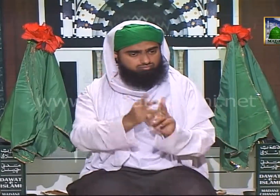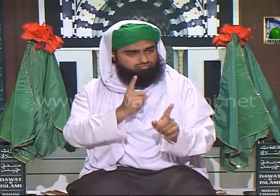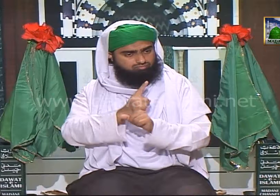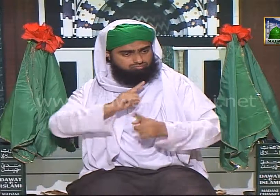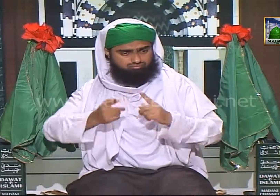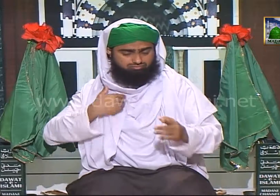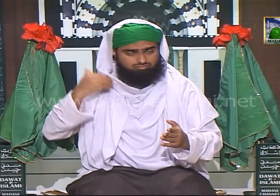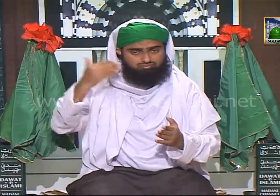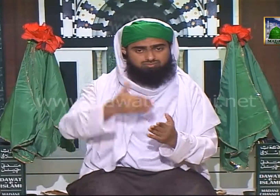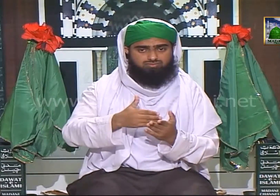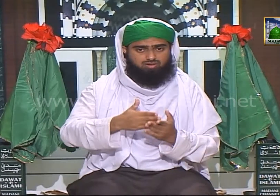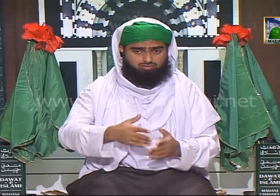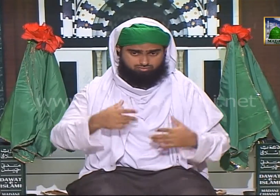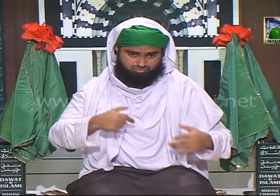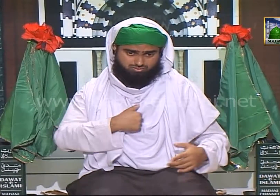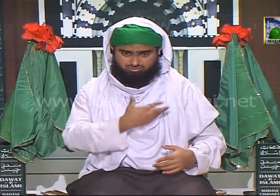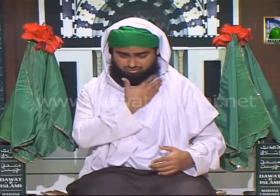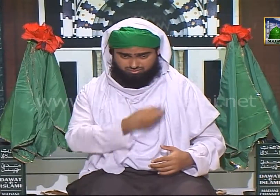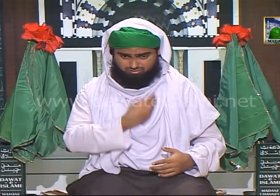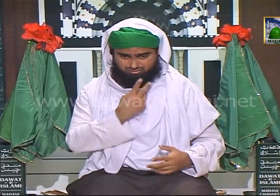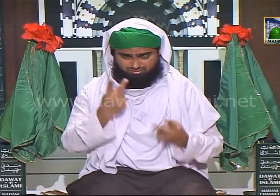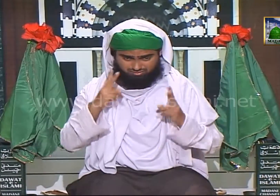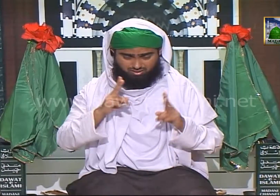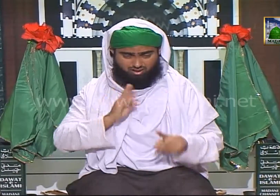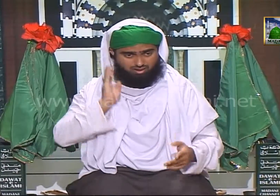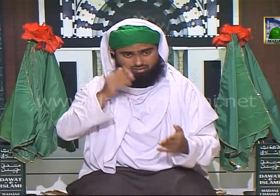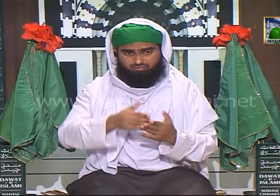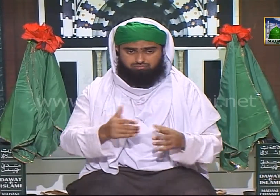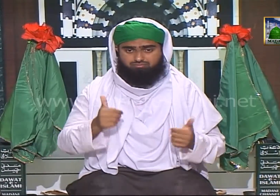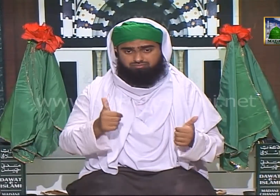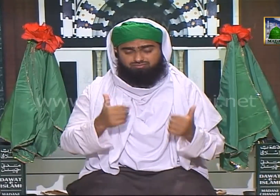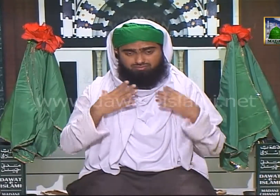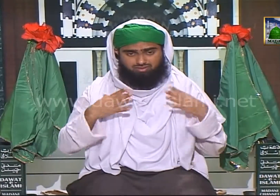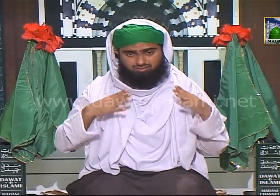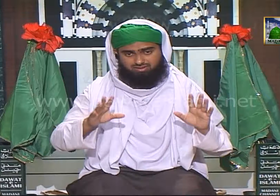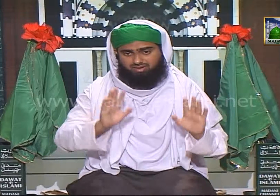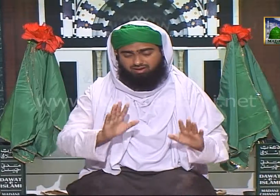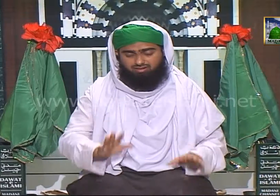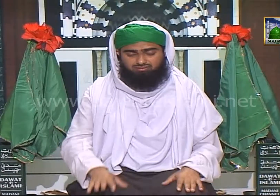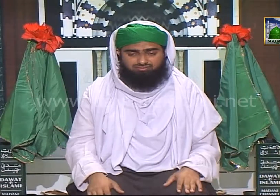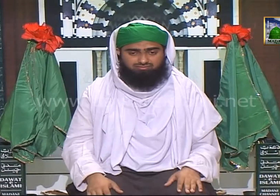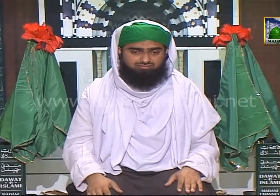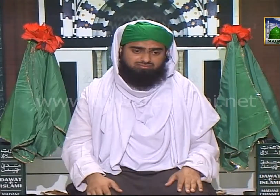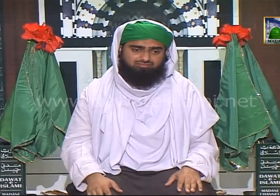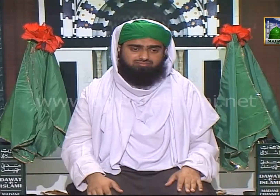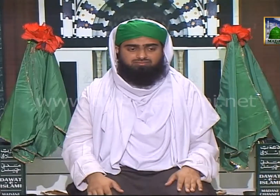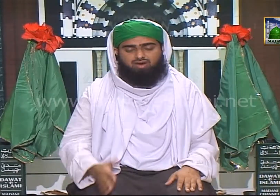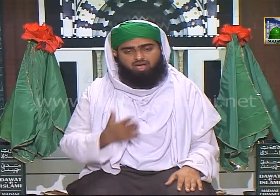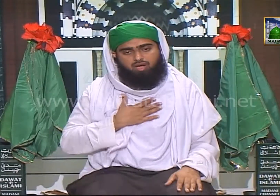رہے ہیں، اب آپ کی دکان ہے، اب اسی اشیاء کی دکان کسی اور نے، کریانے کی دکان ہے، اس نے اگلے نے ایک ہی تھی آپ کی محلے